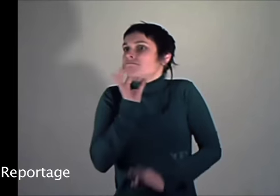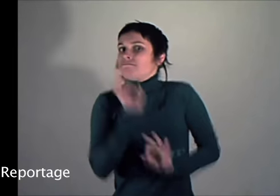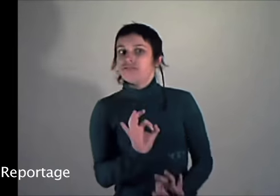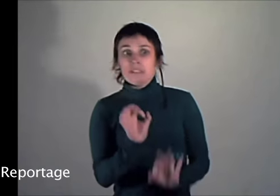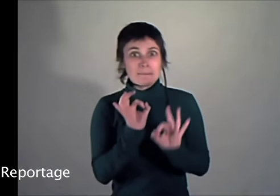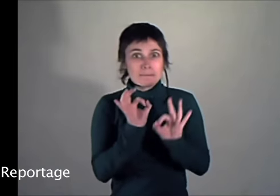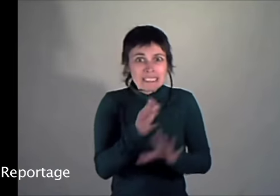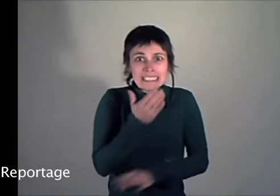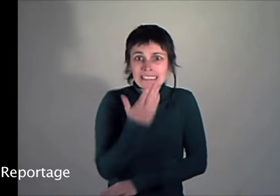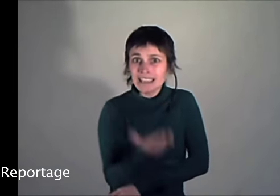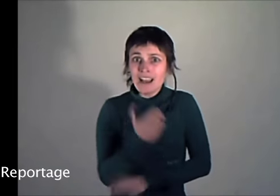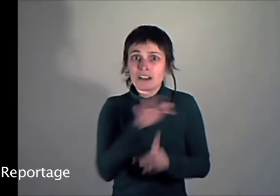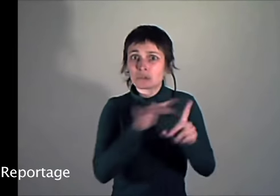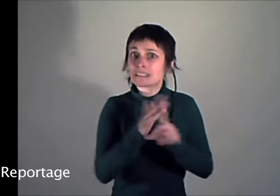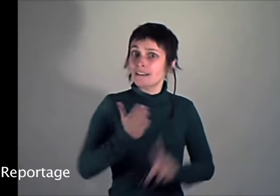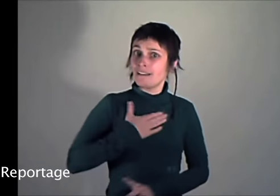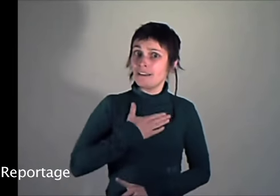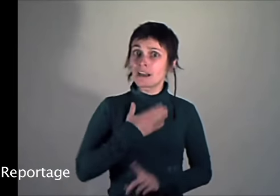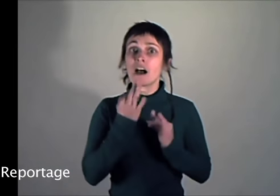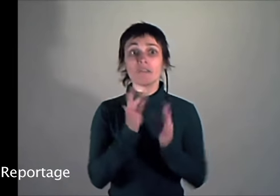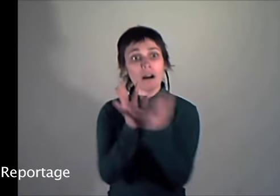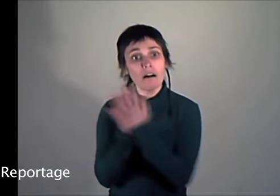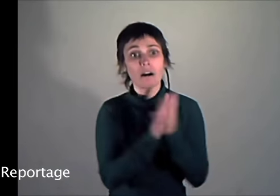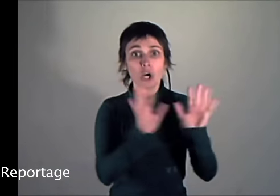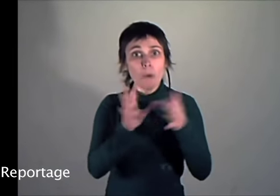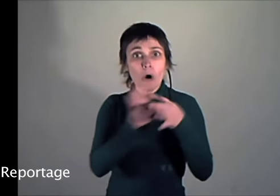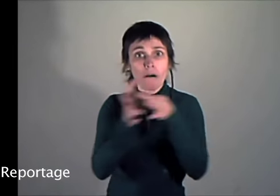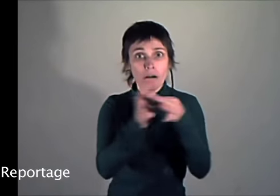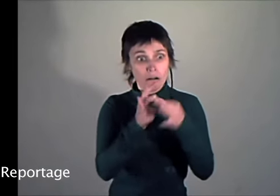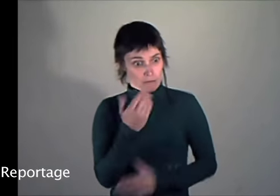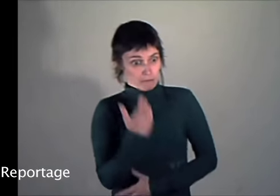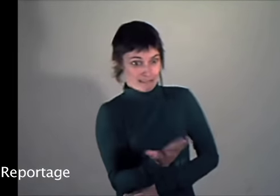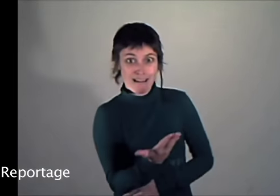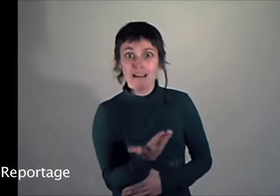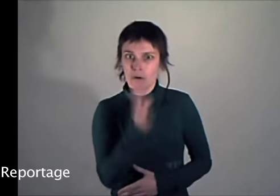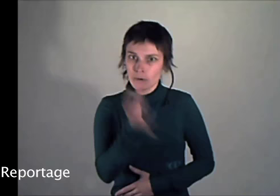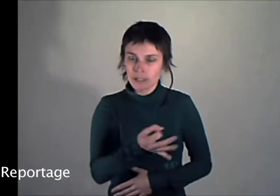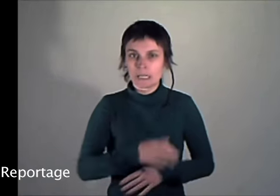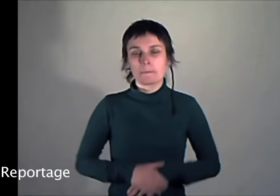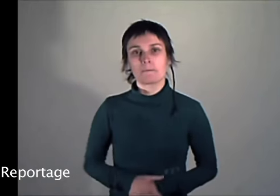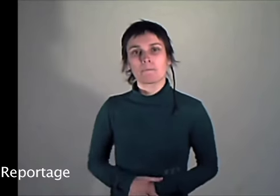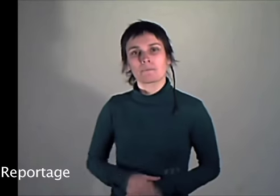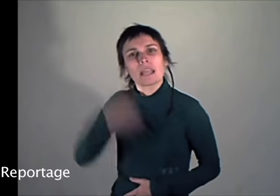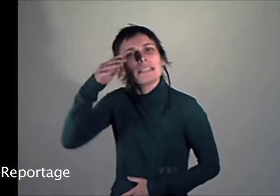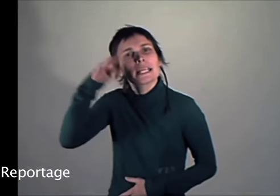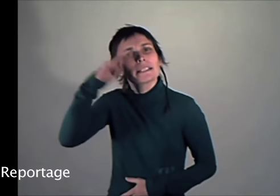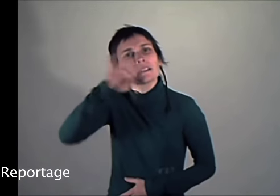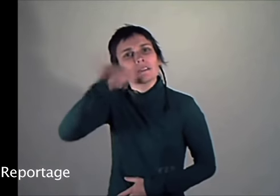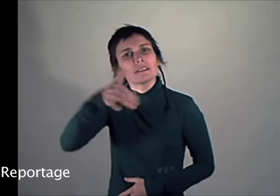c'est une petite communauté, etc. Et puis en fait, au bout d'un moment, on se dit non mais en fait c'est là ma société et